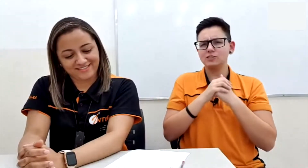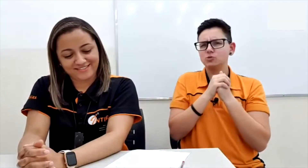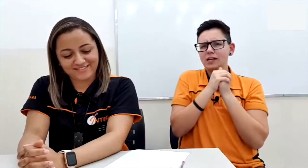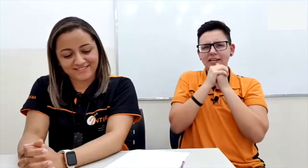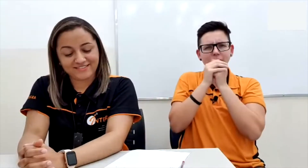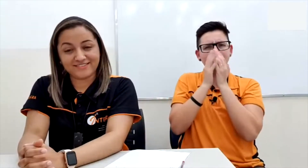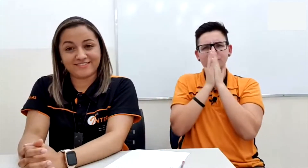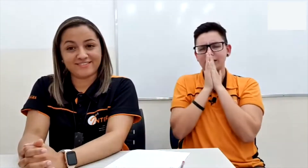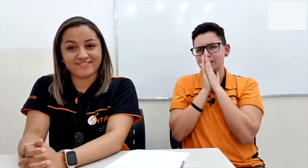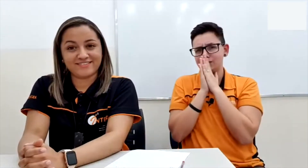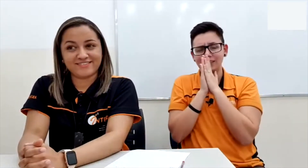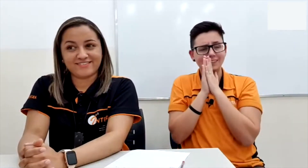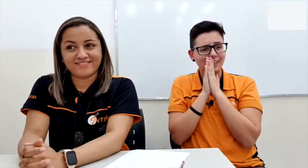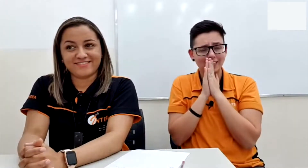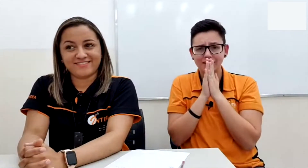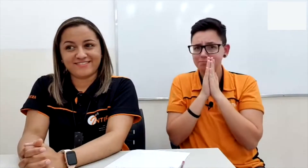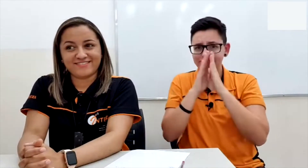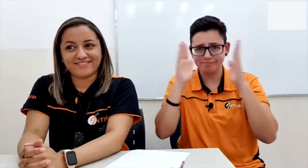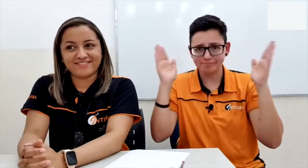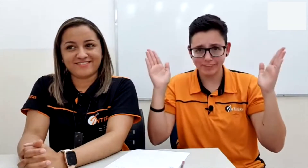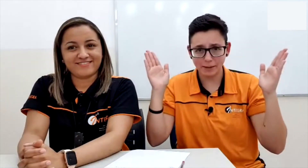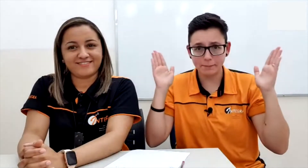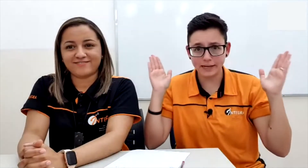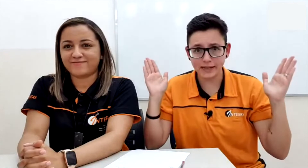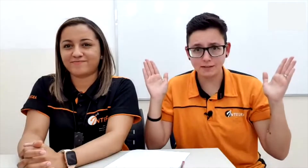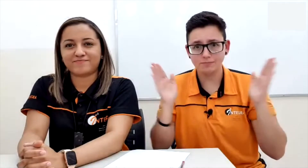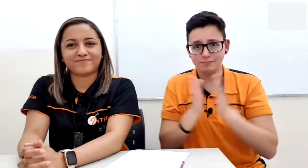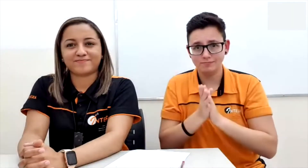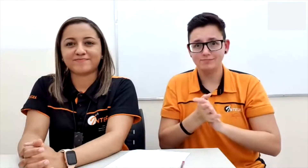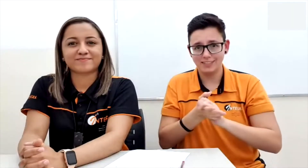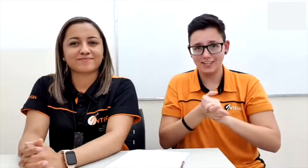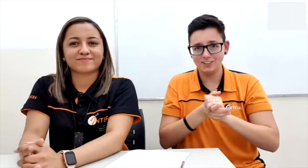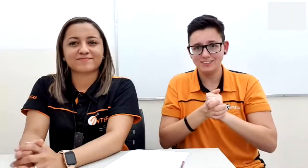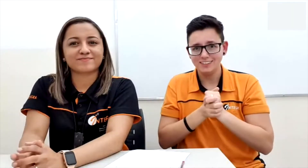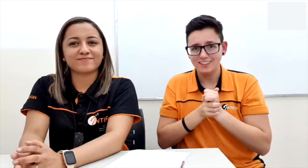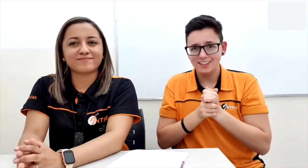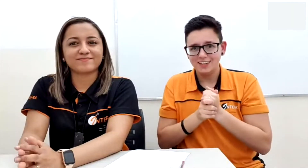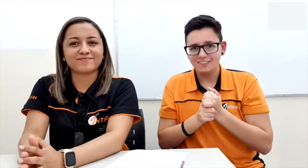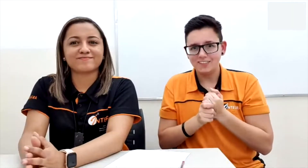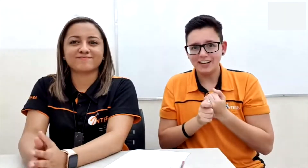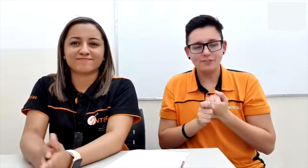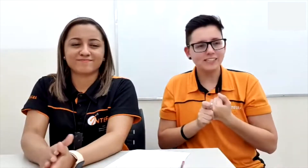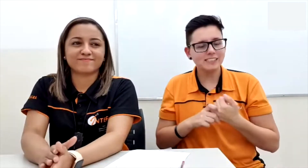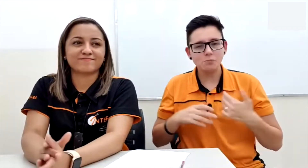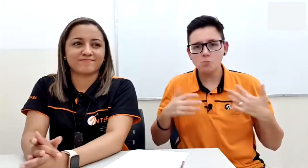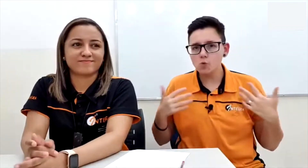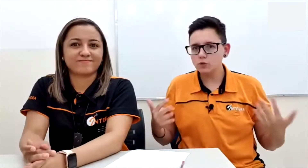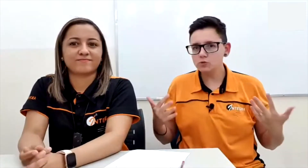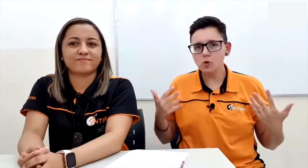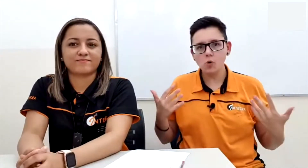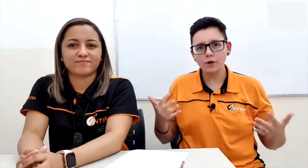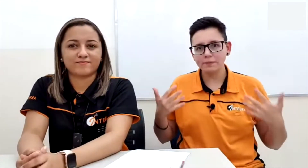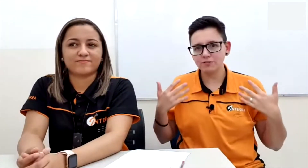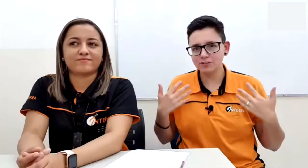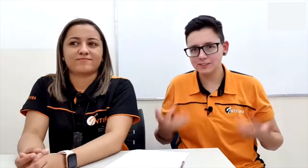sua Libras, gente, vai sair, né, pi, entendeu? Vai ser muito ruim para